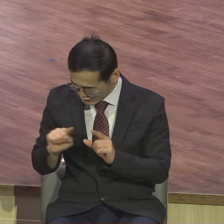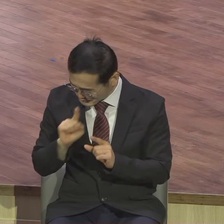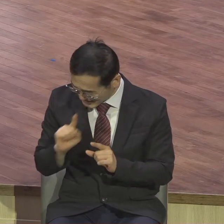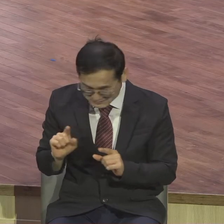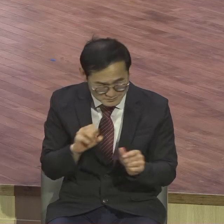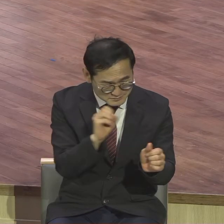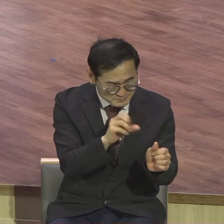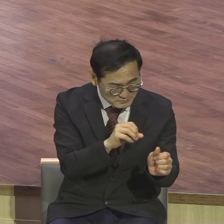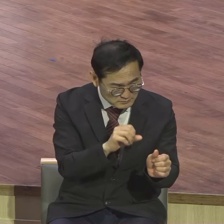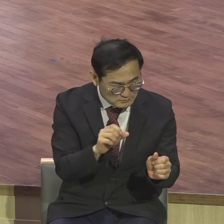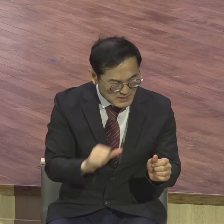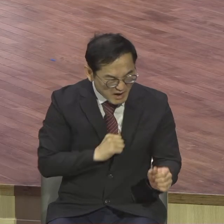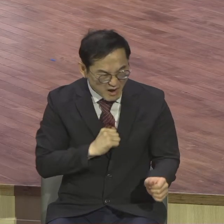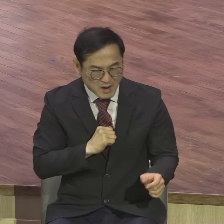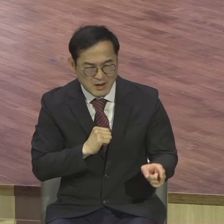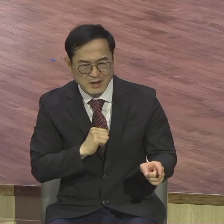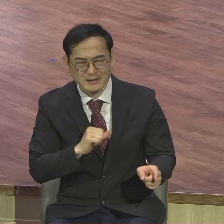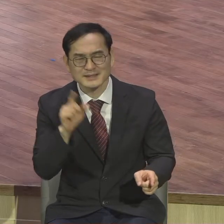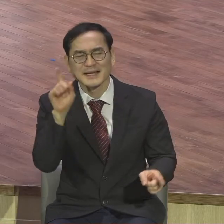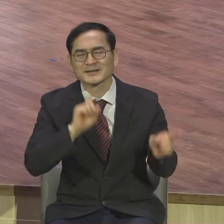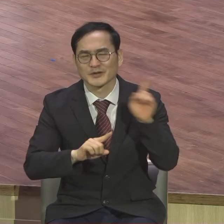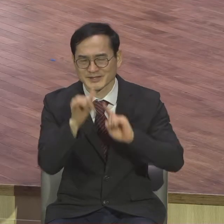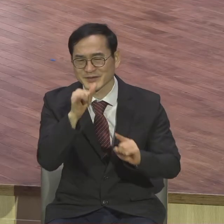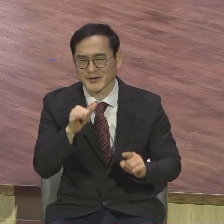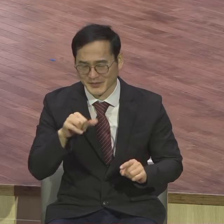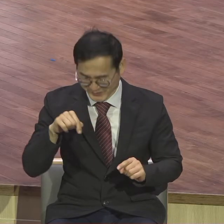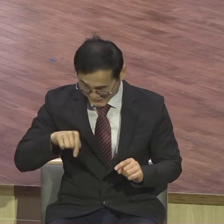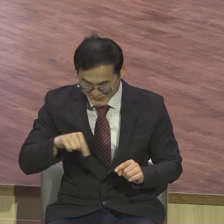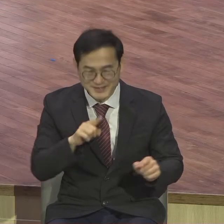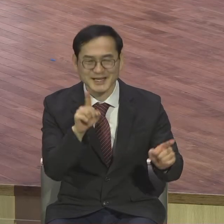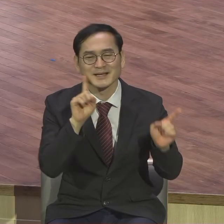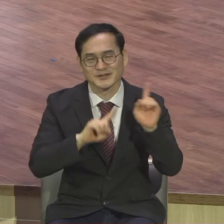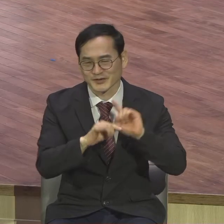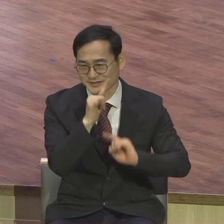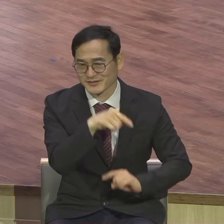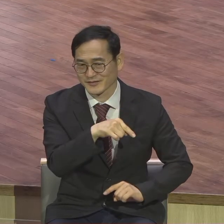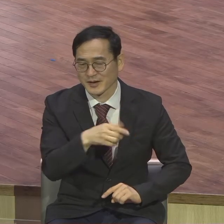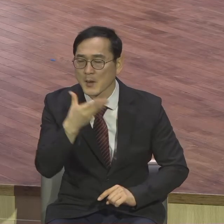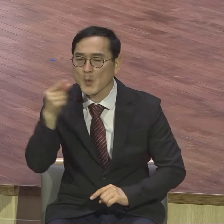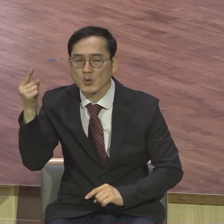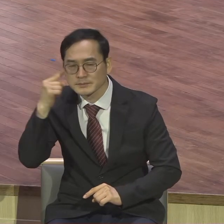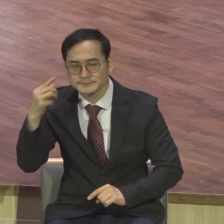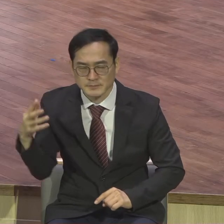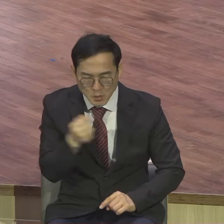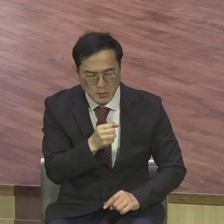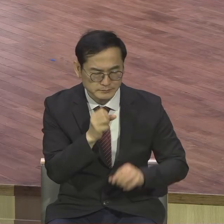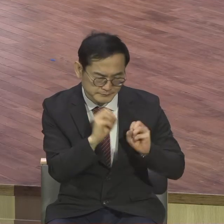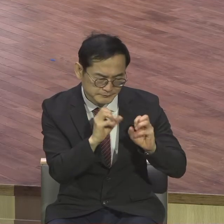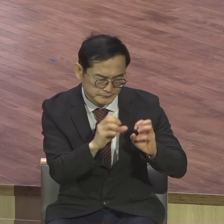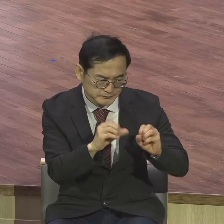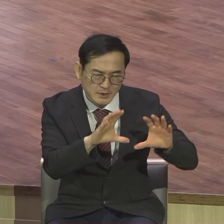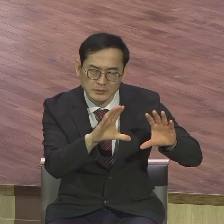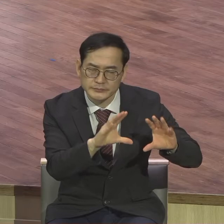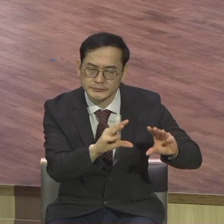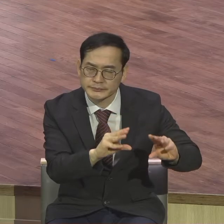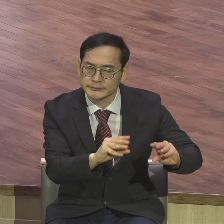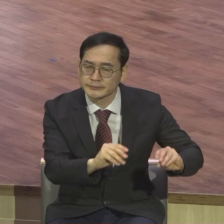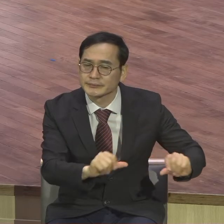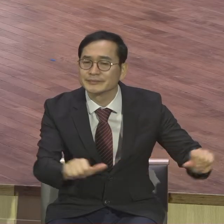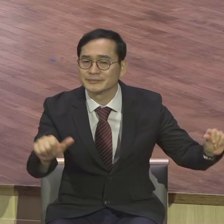있는 겁니다. 그래서 그 상처를 복음으로 다 그렇게 치유하시기